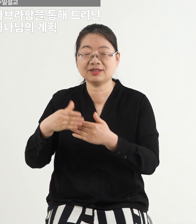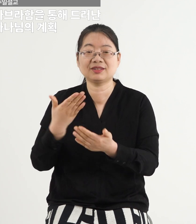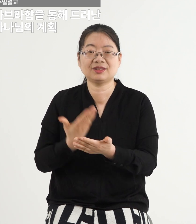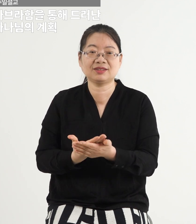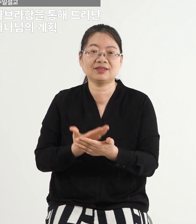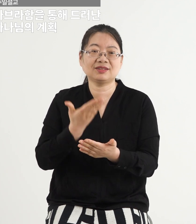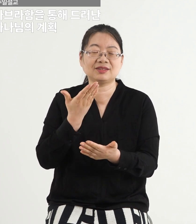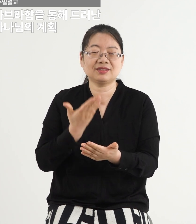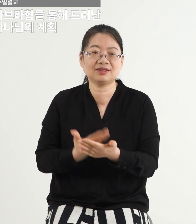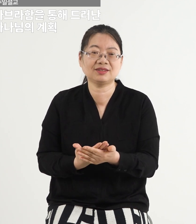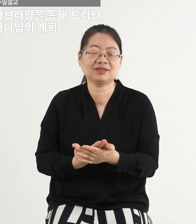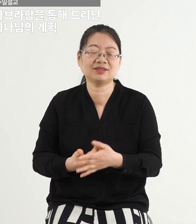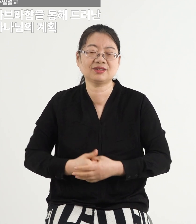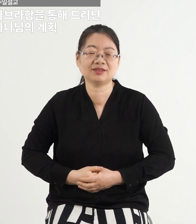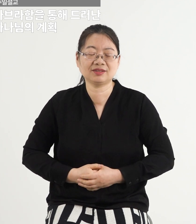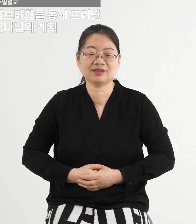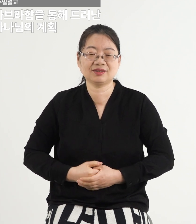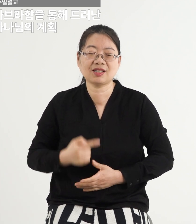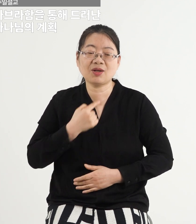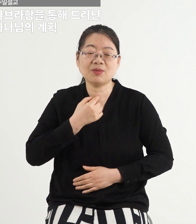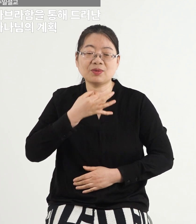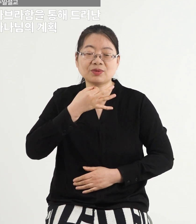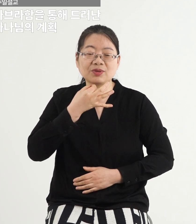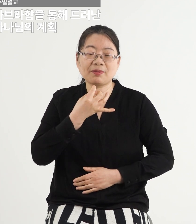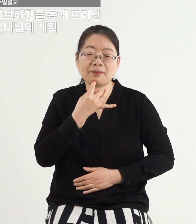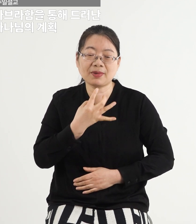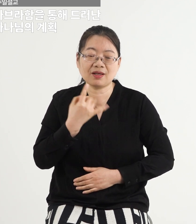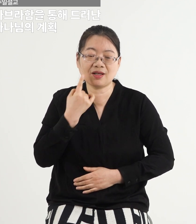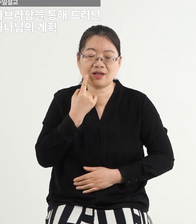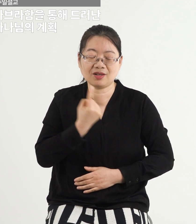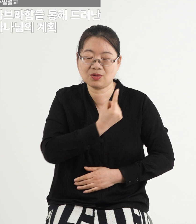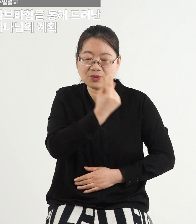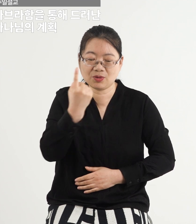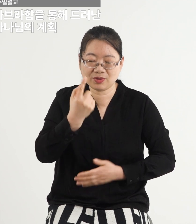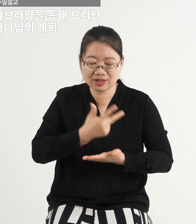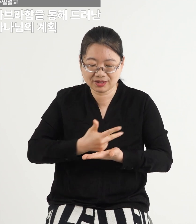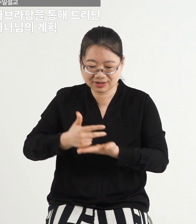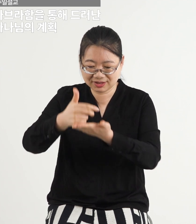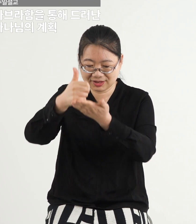우리 목소리로만 오 주님 나를 이끄소서.